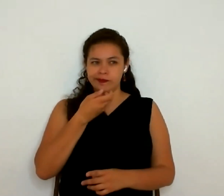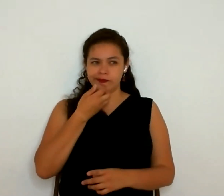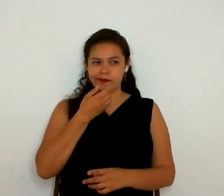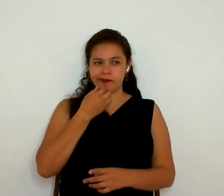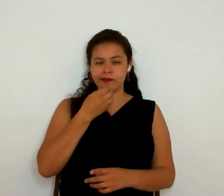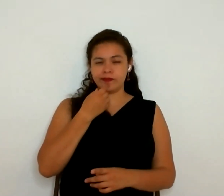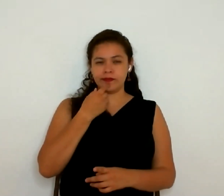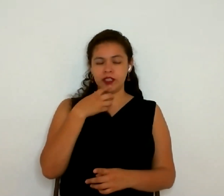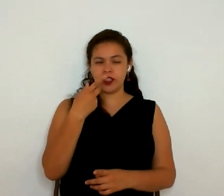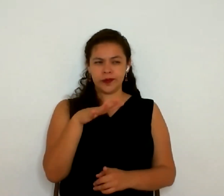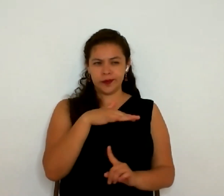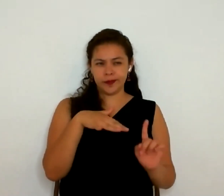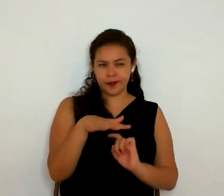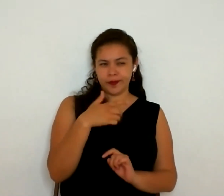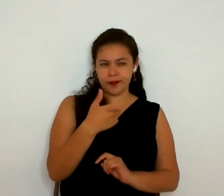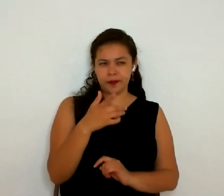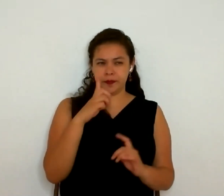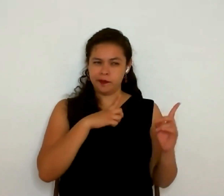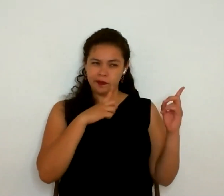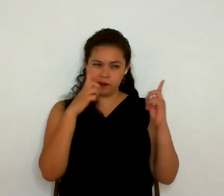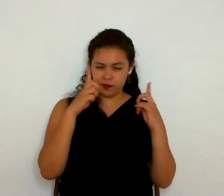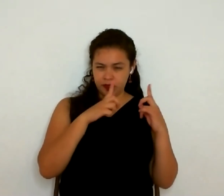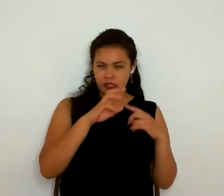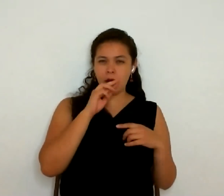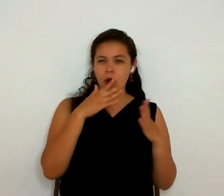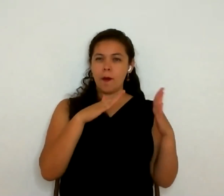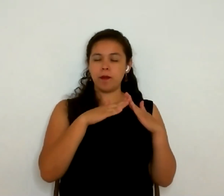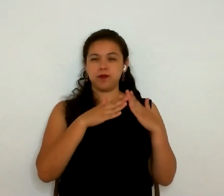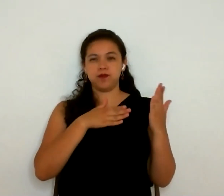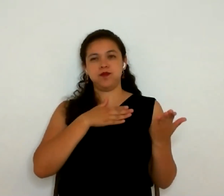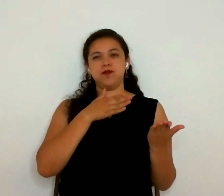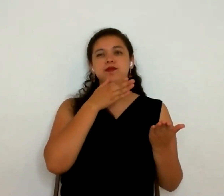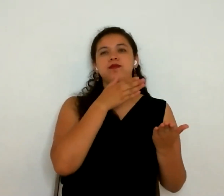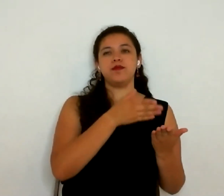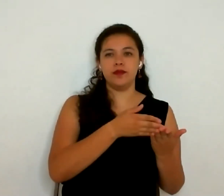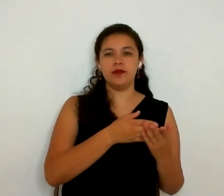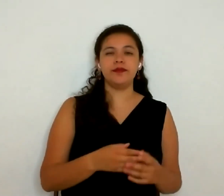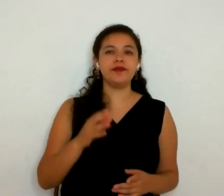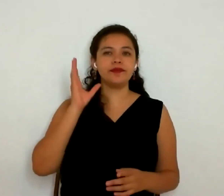de su situación económica y entonces bueno pues entonces la visita